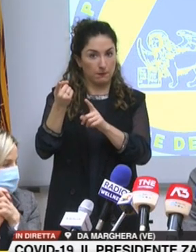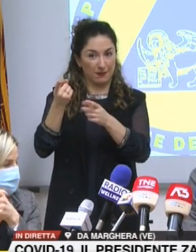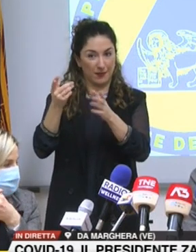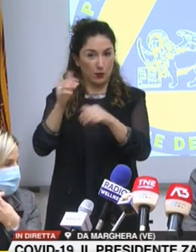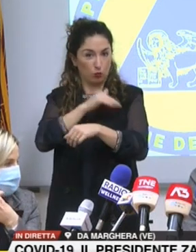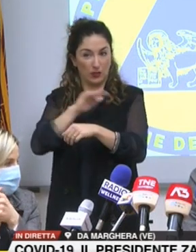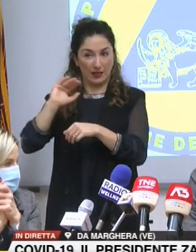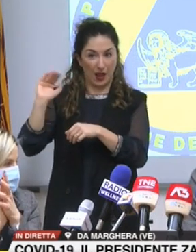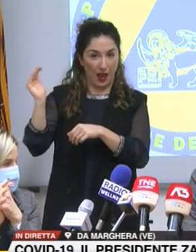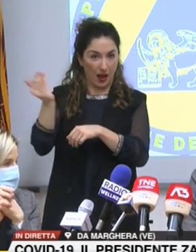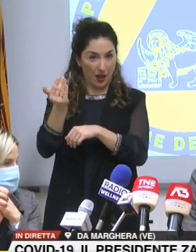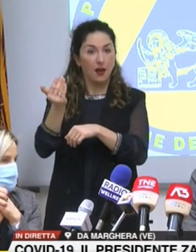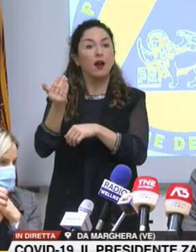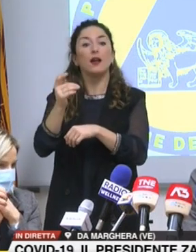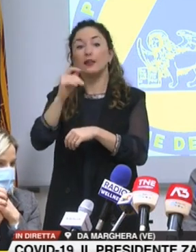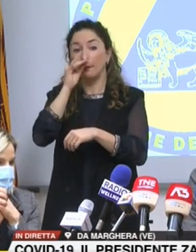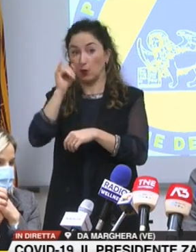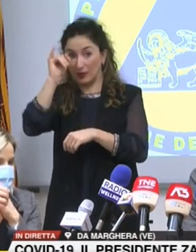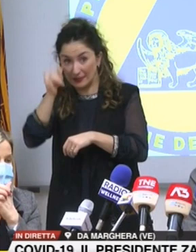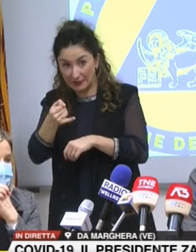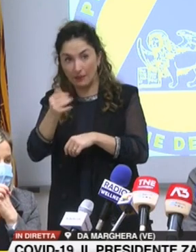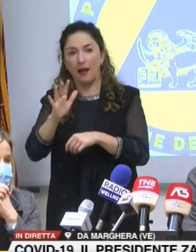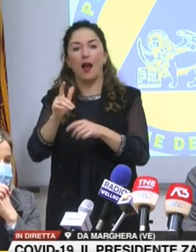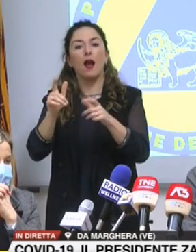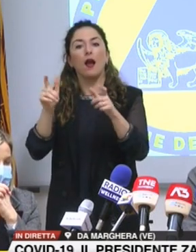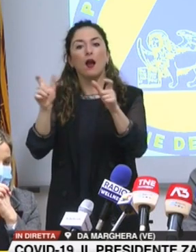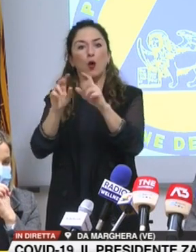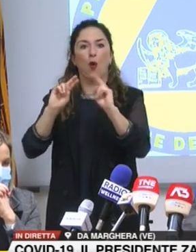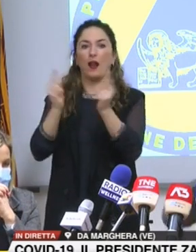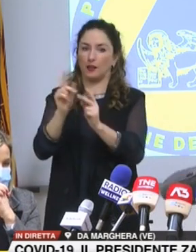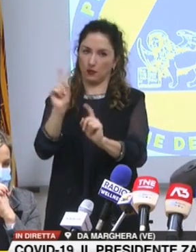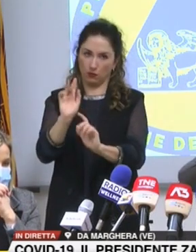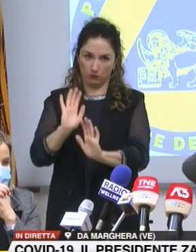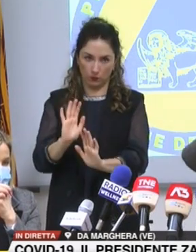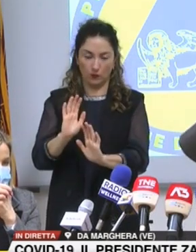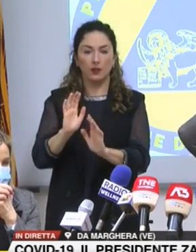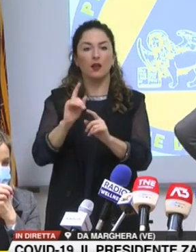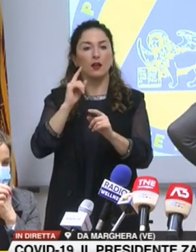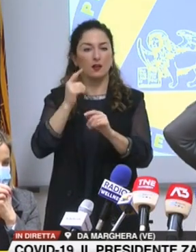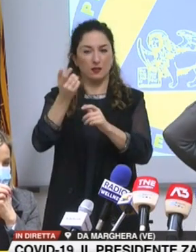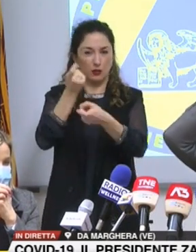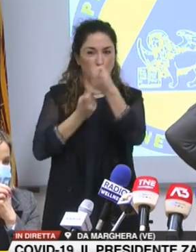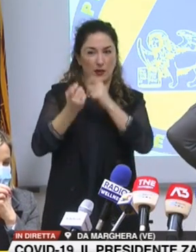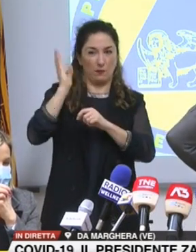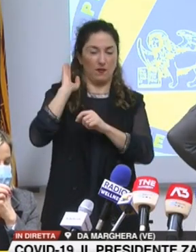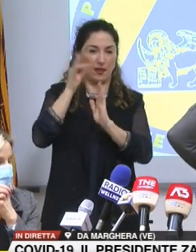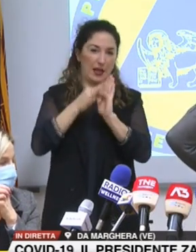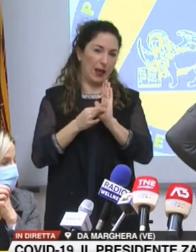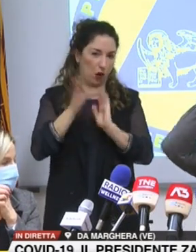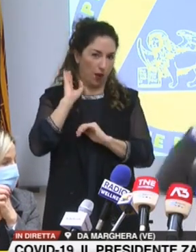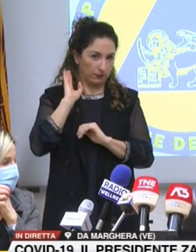presenti in classe, ma non alla quarantena della classe, e quindi torniamo al vecchio ordinamento. Considerate